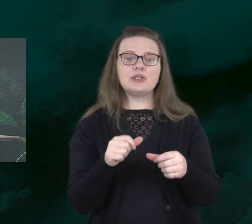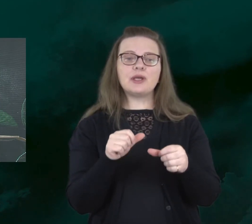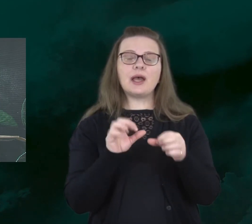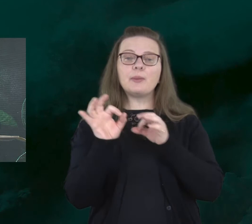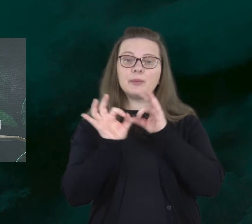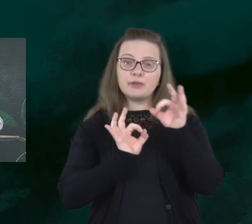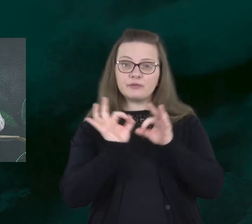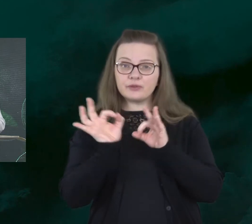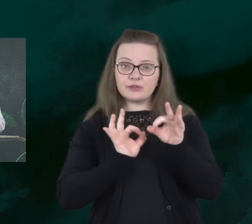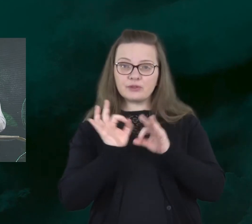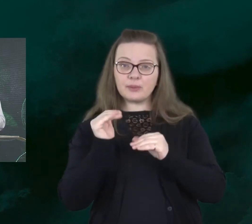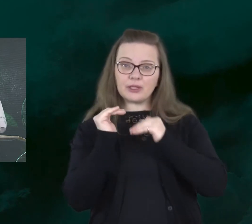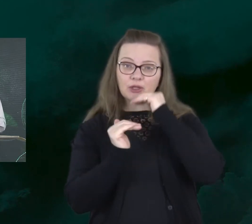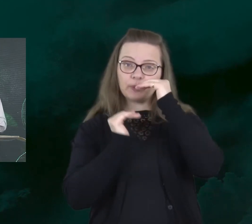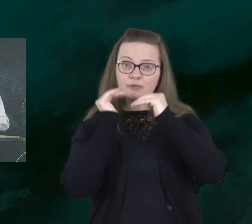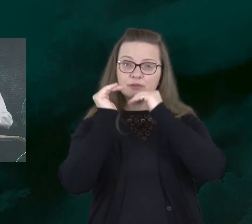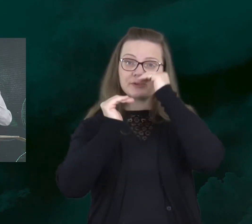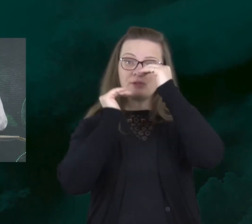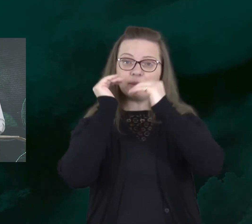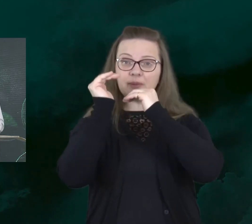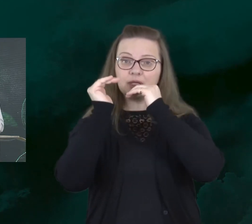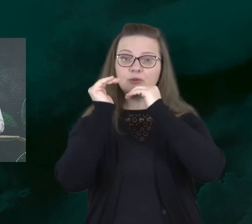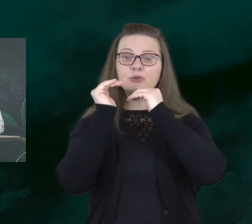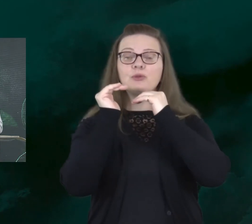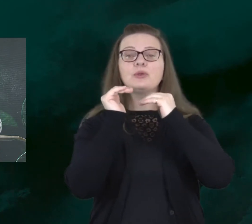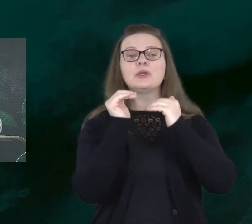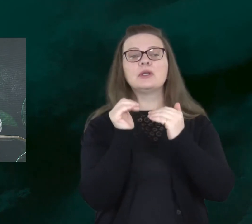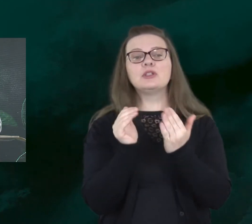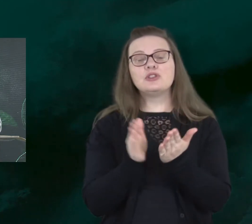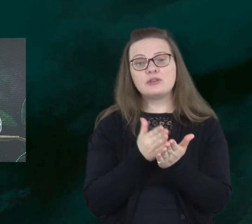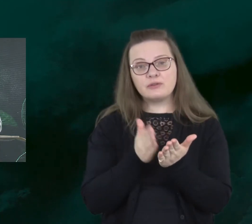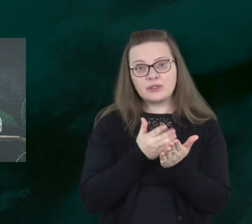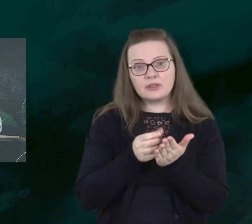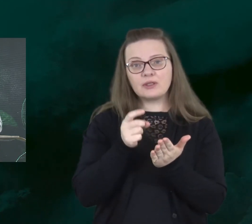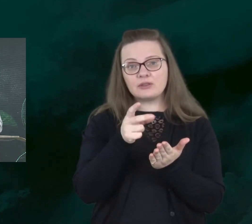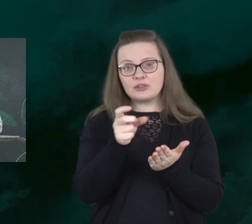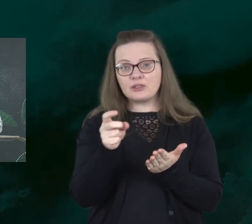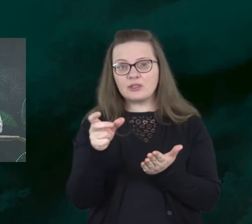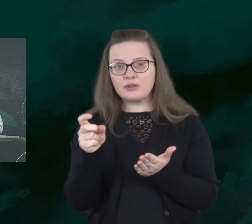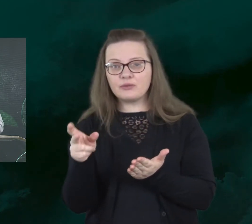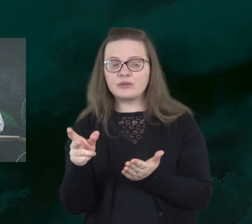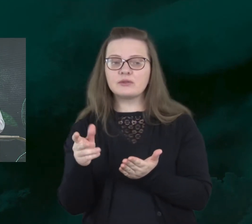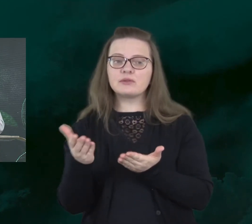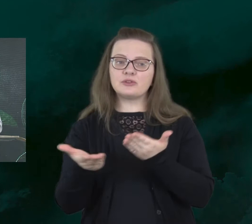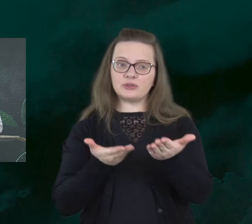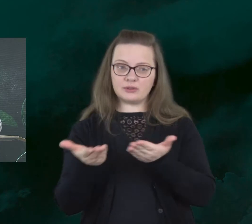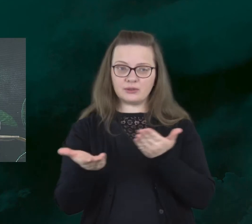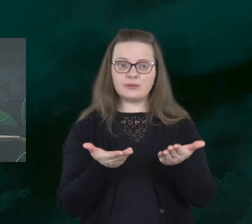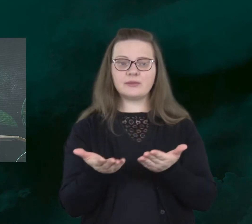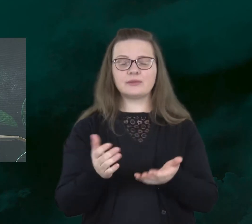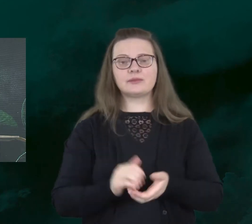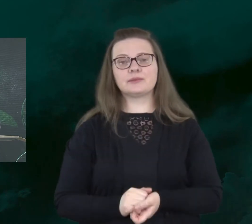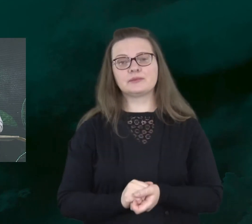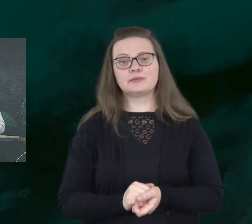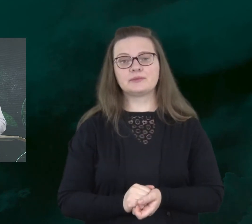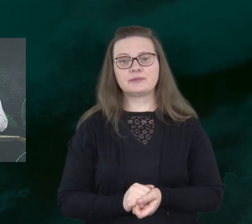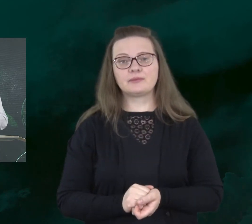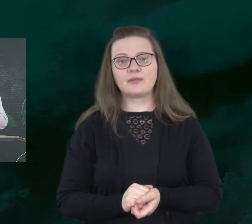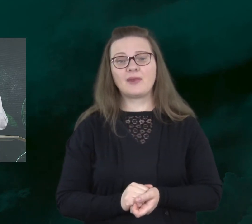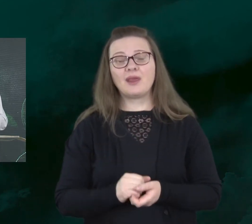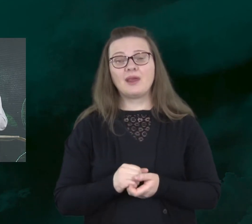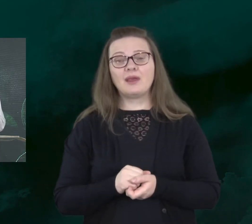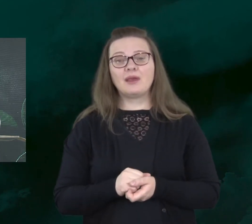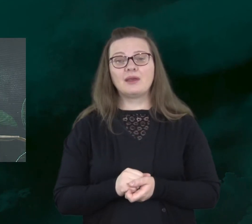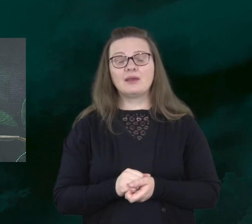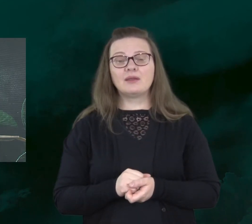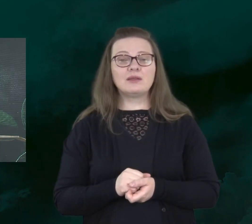somos? Aí eles ficaram desesperados, mas creram na palavra. Queridos irmãos, eu não vou explicar muito.